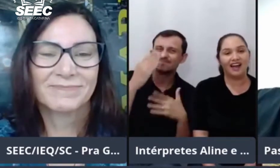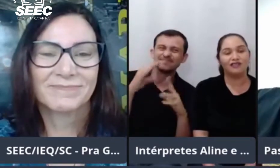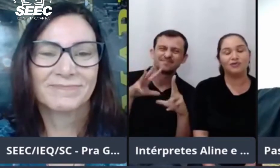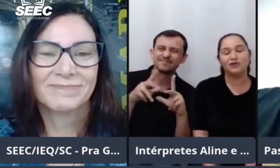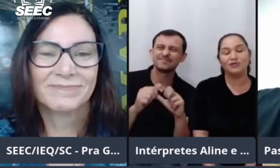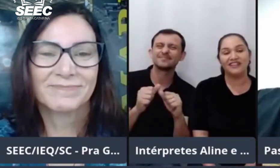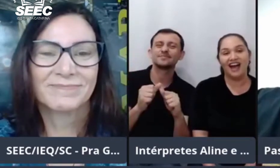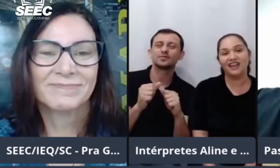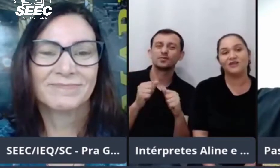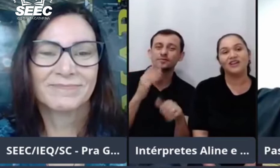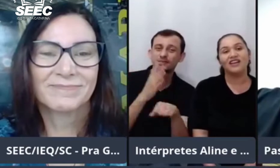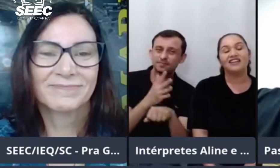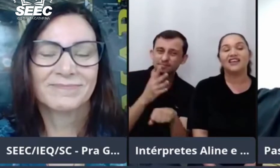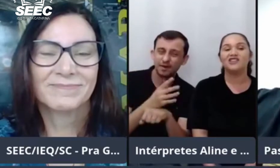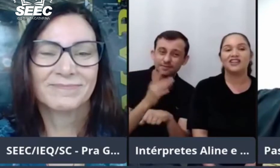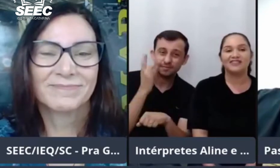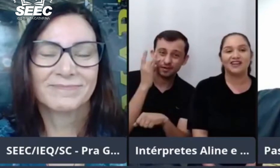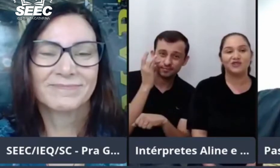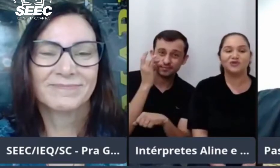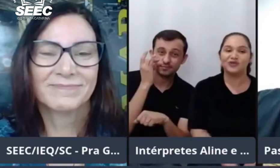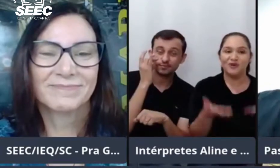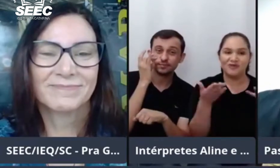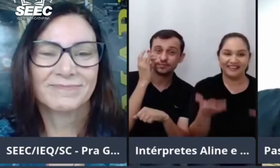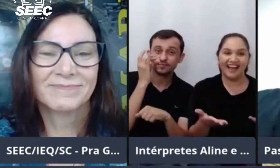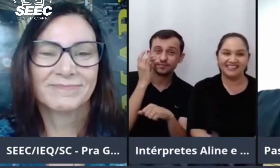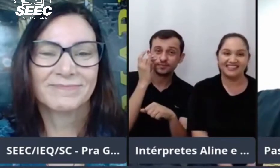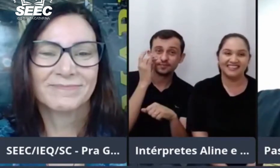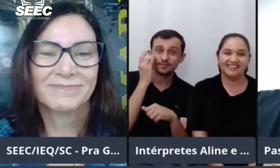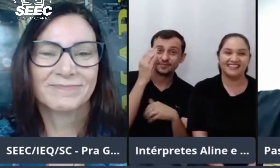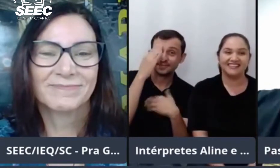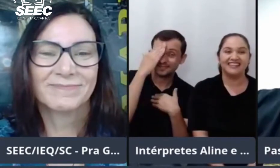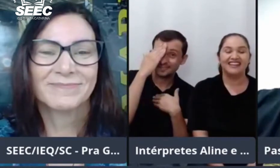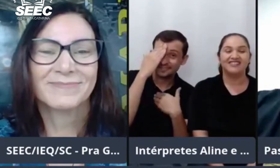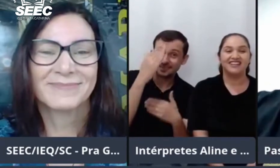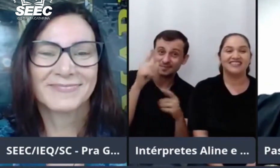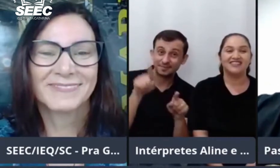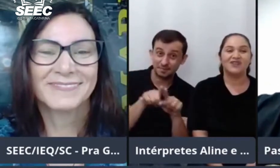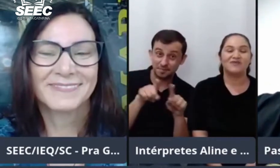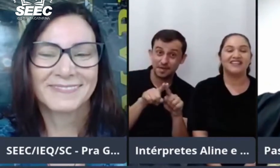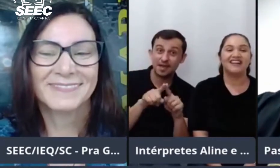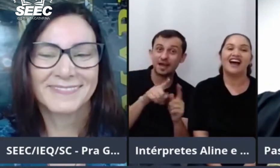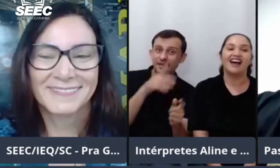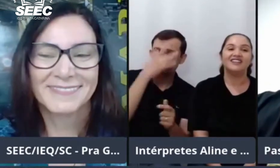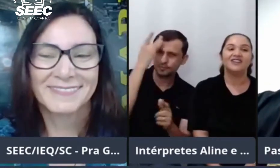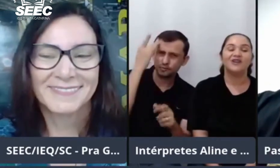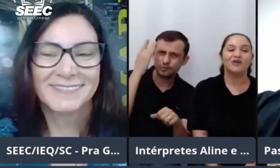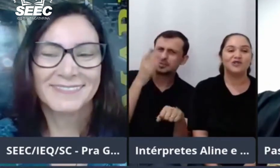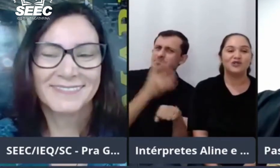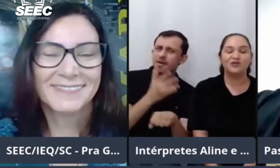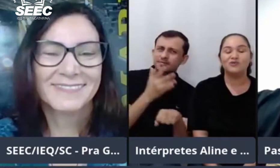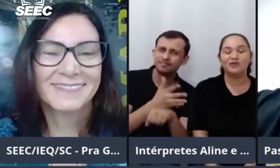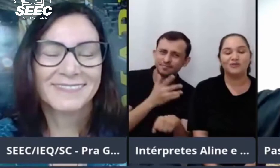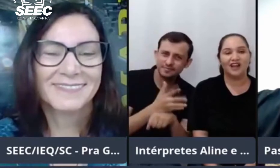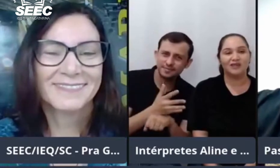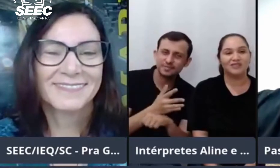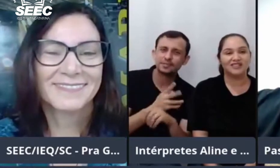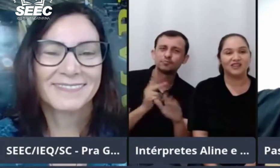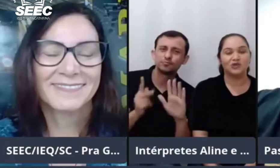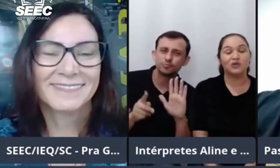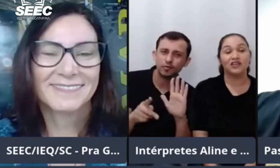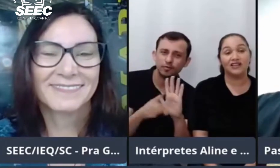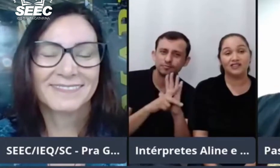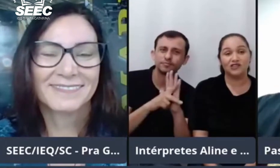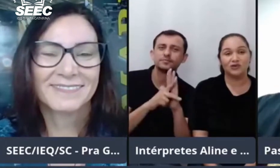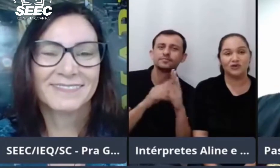da live, muito obrigado. Quem já está junto, como a Tati, que fez ali o comentário, continue, muito obrigada por